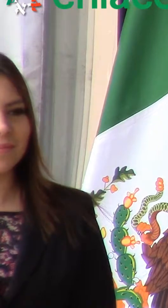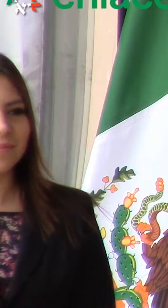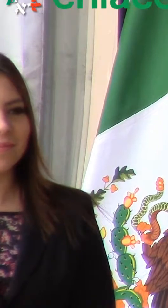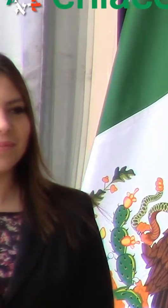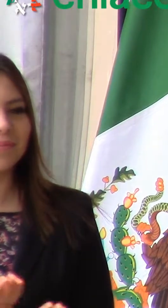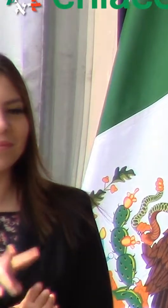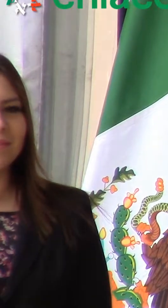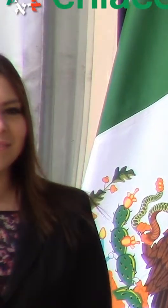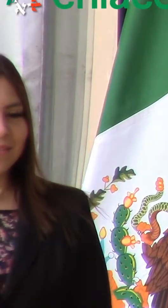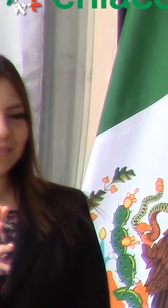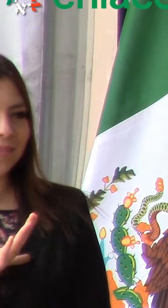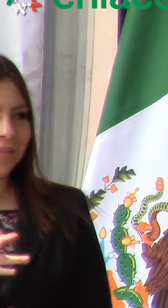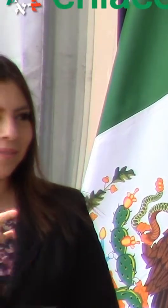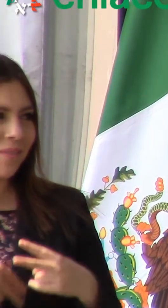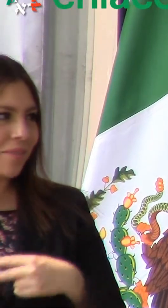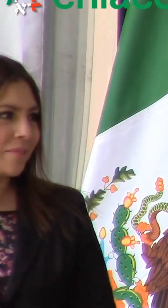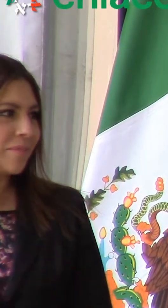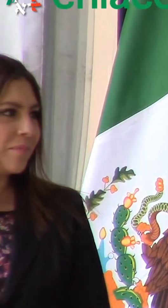toca el Brasil.